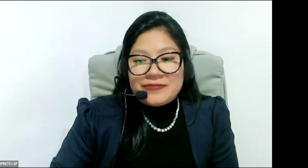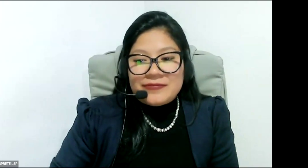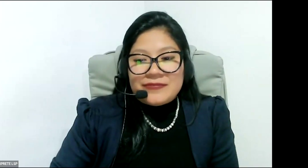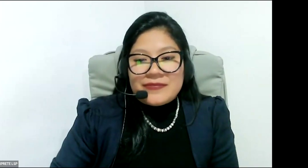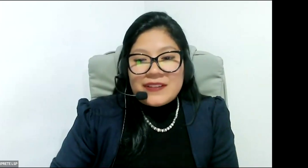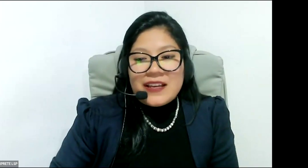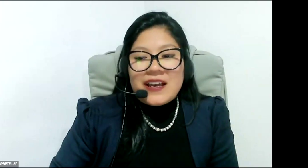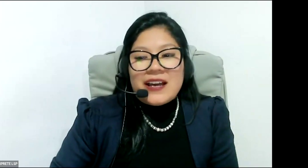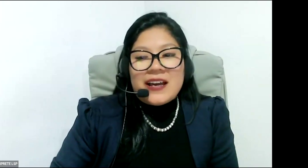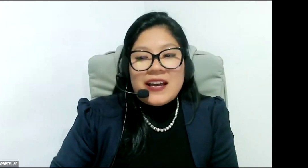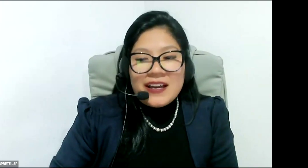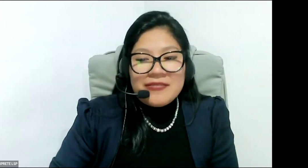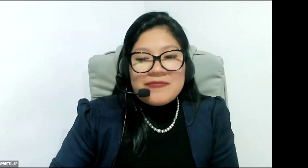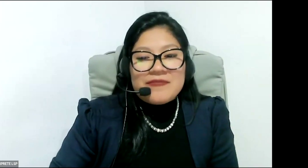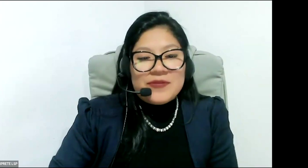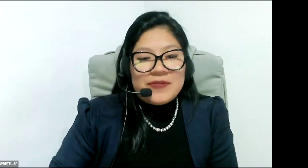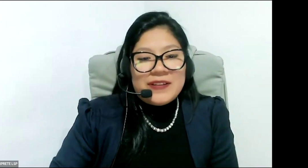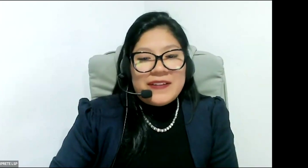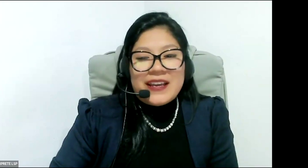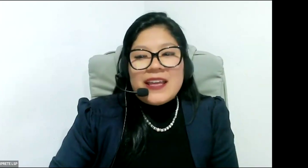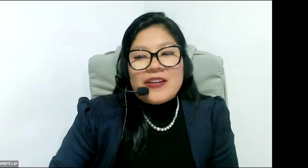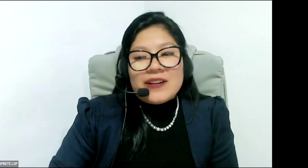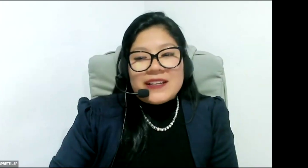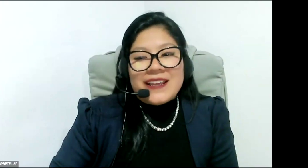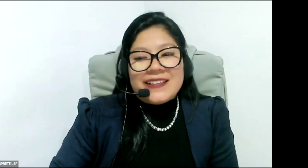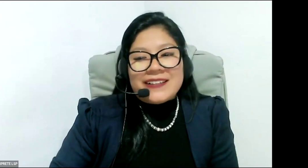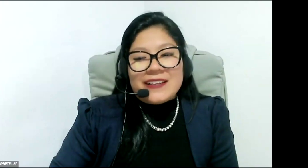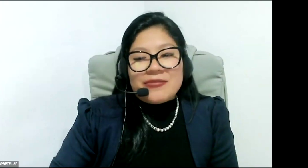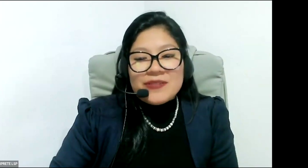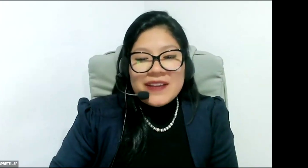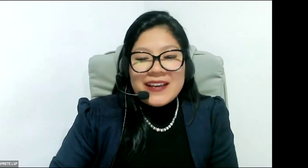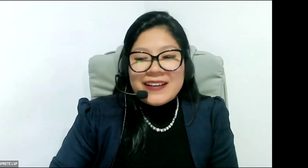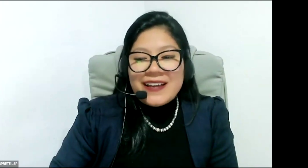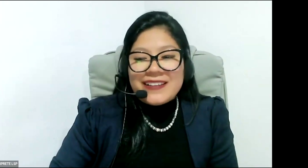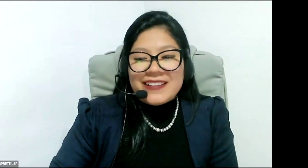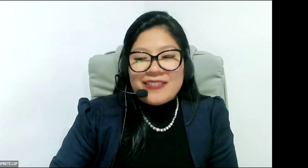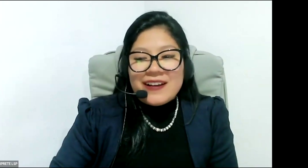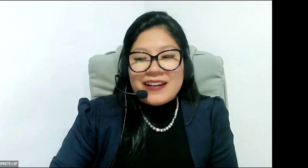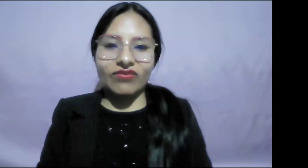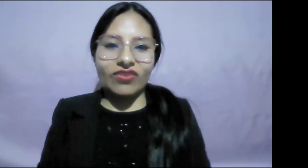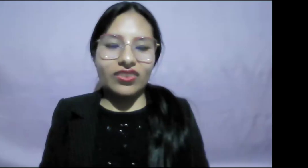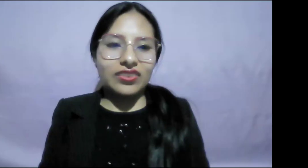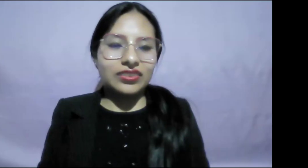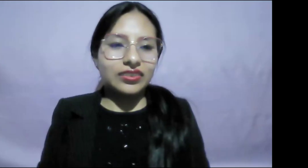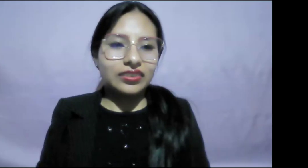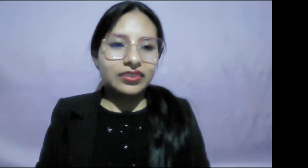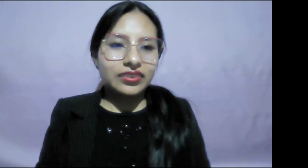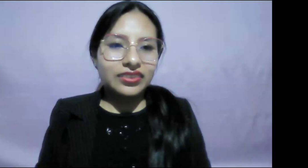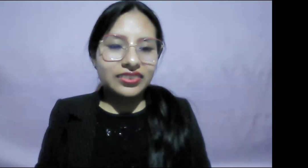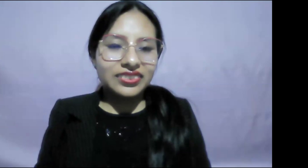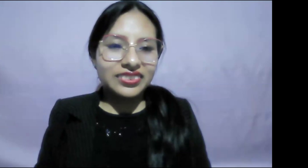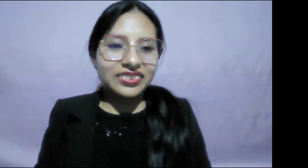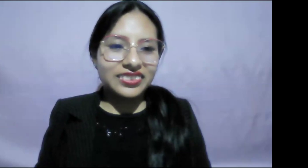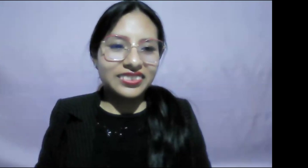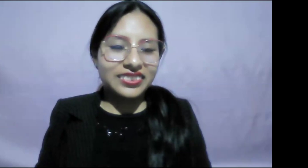atrás Ajá muy bien cualquiera de esas tres Muy bien gracias Eduardo